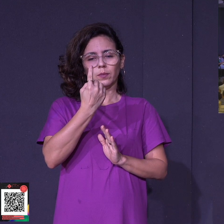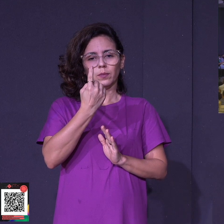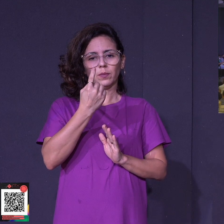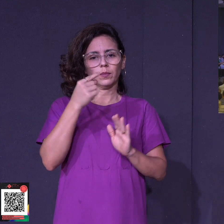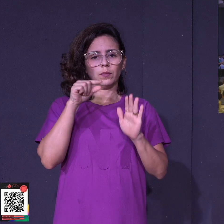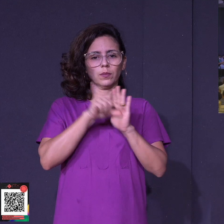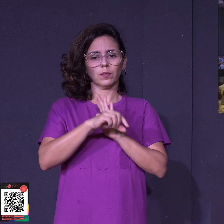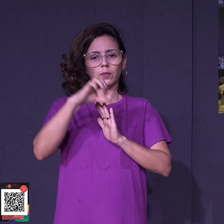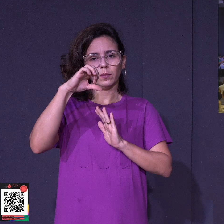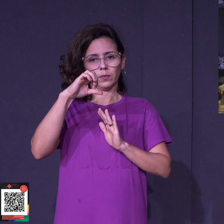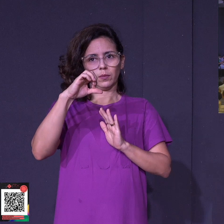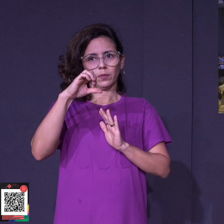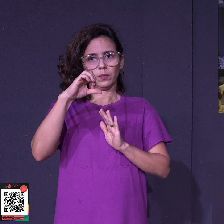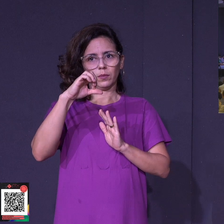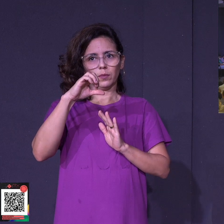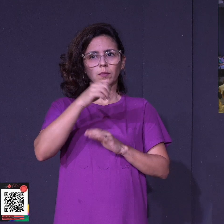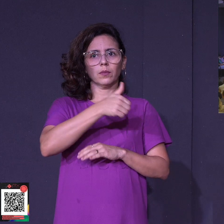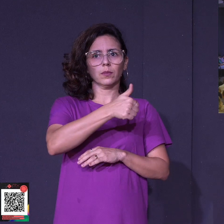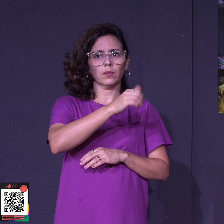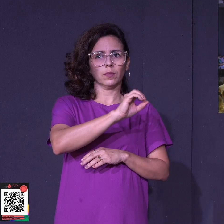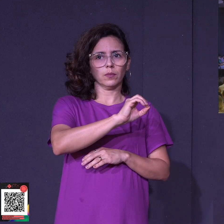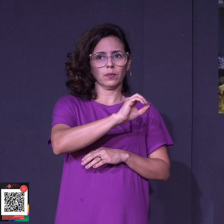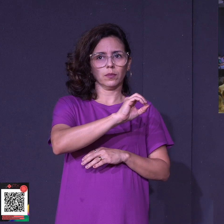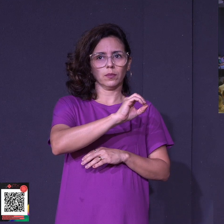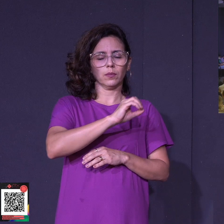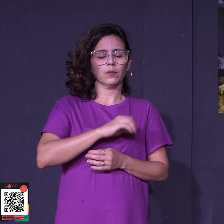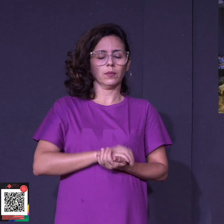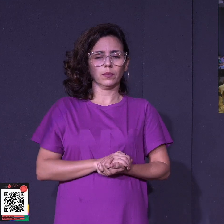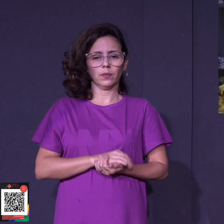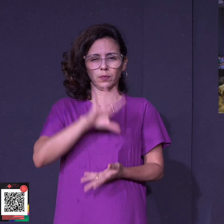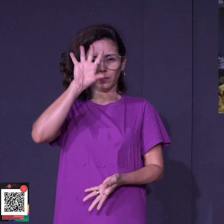verso 9 e 10. Eu quero encerrar com esse texto.